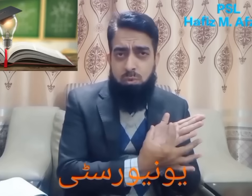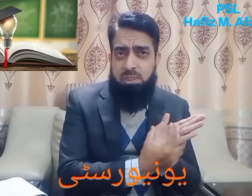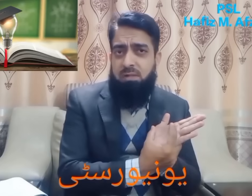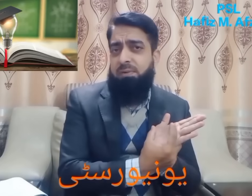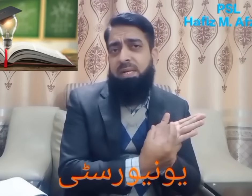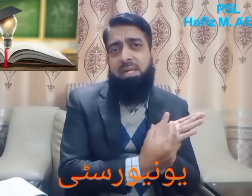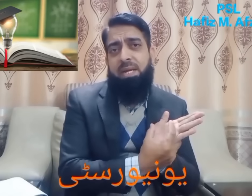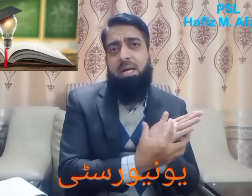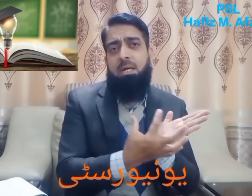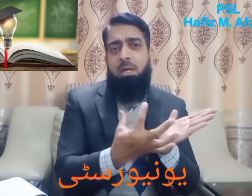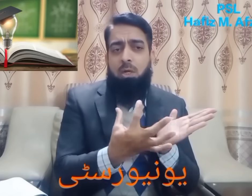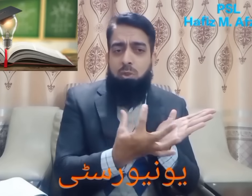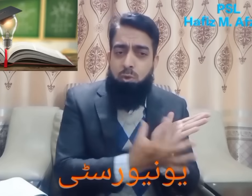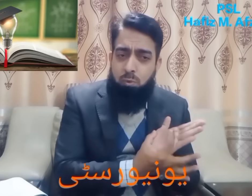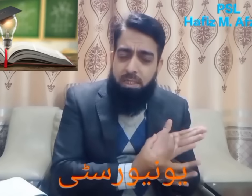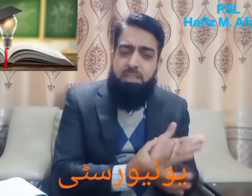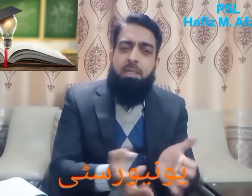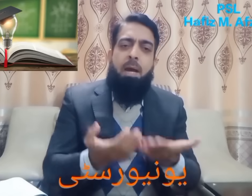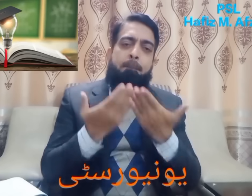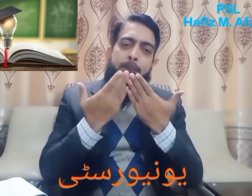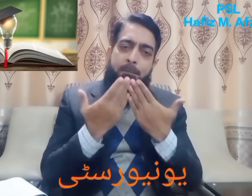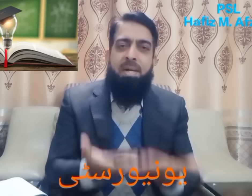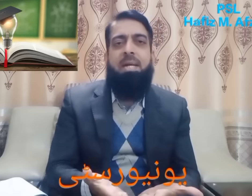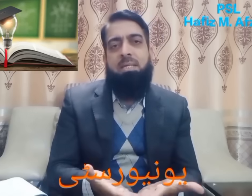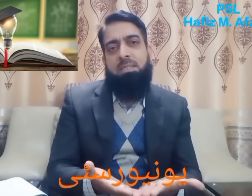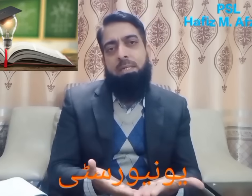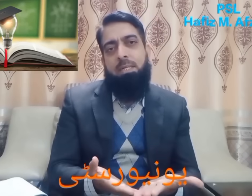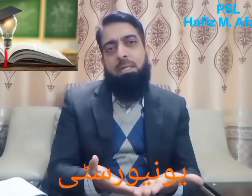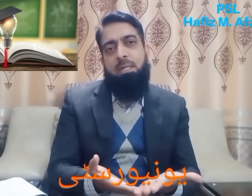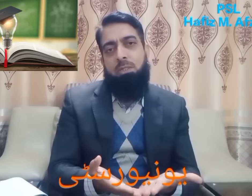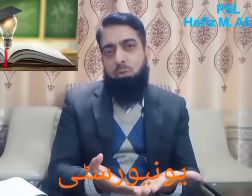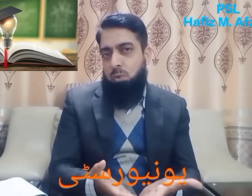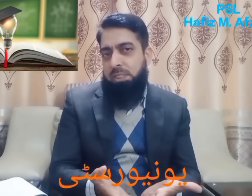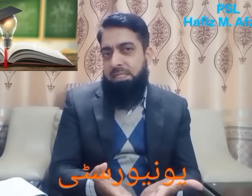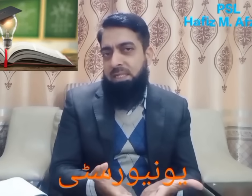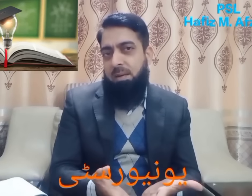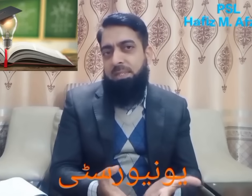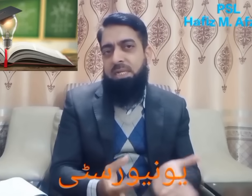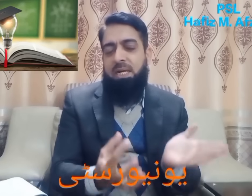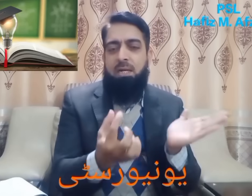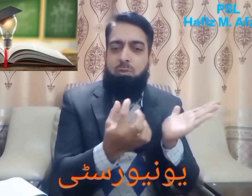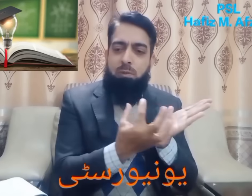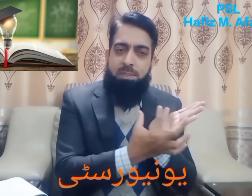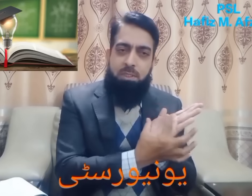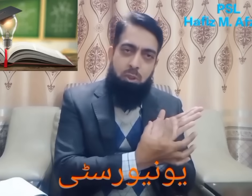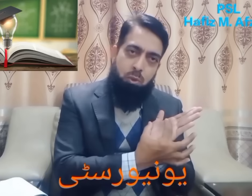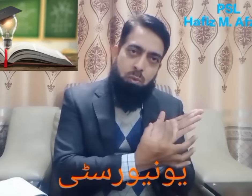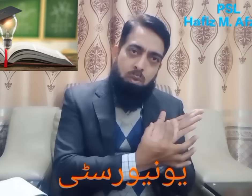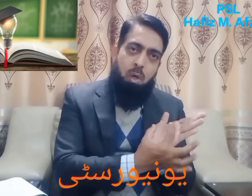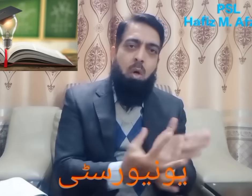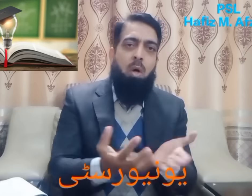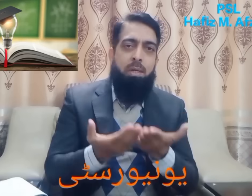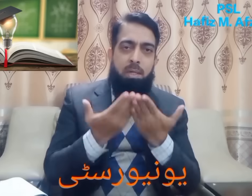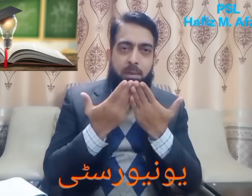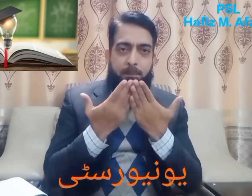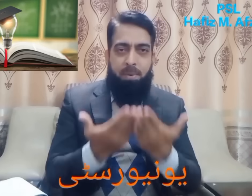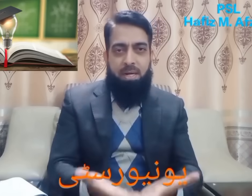यू सिर्फ नहीं रहेगा, यू के साथ हम पढ़ने का साइन करेंगे। ये दो साइन से क्या बन जाएगा? यूनिवर्सिटी, यू और